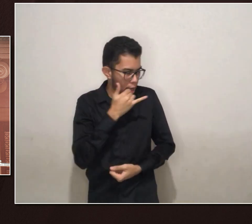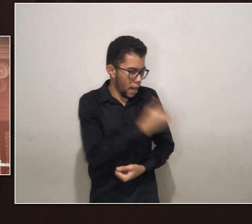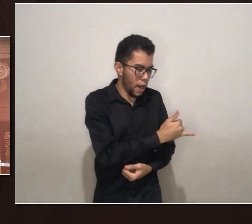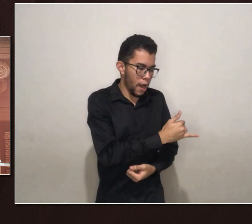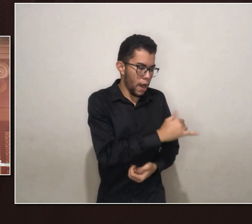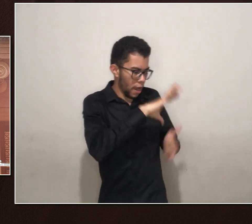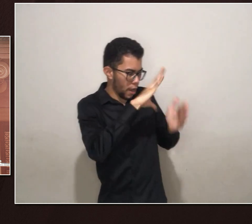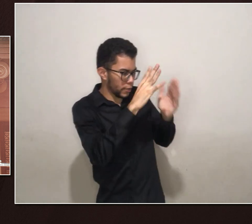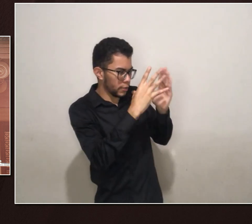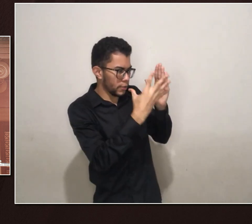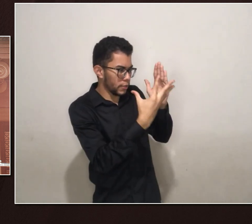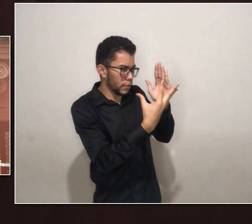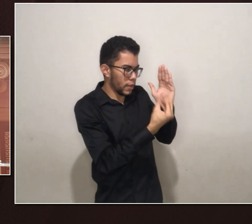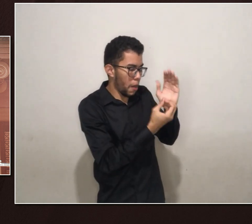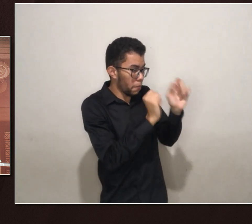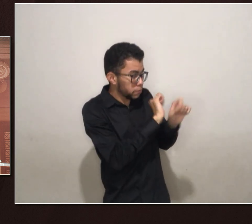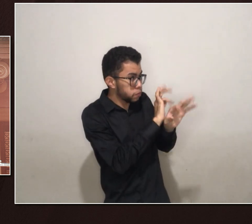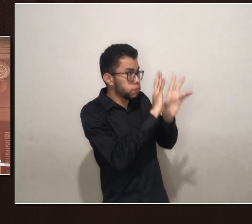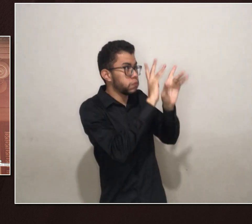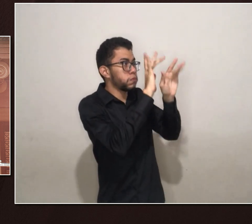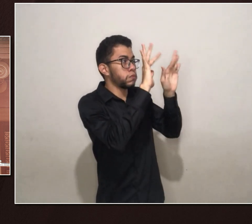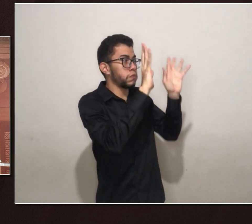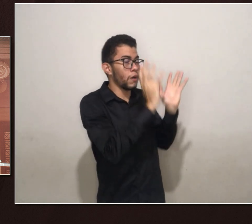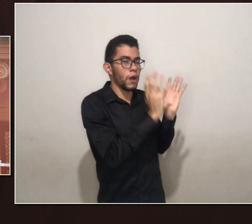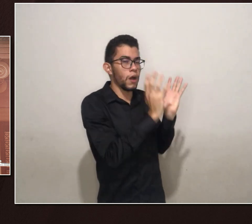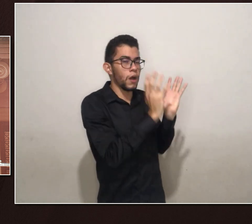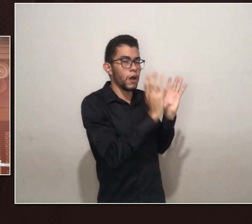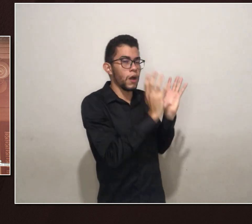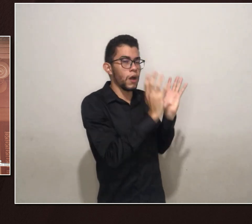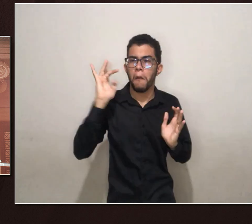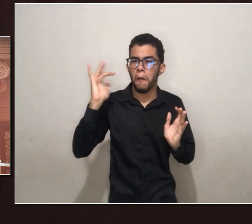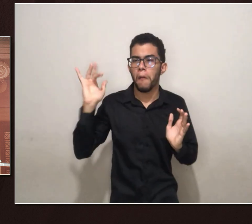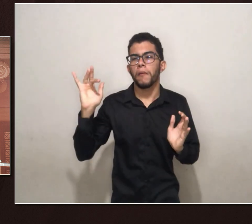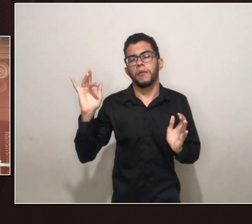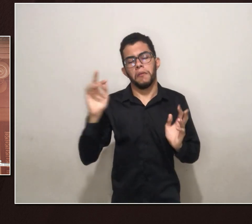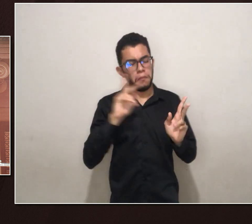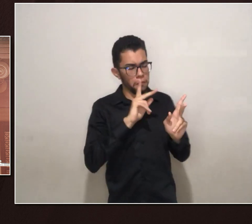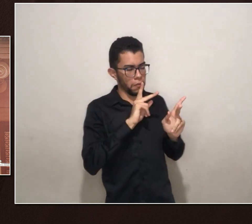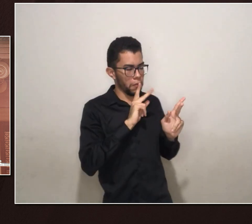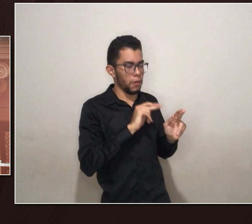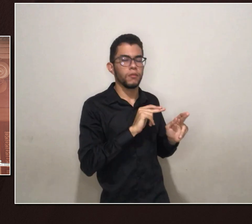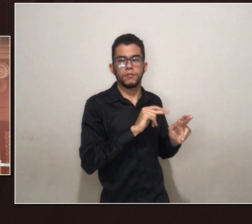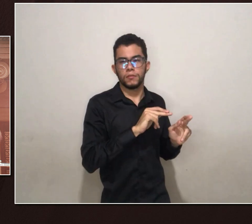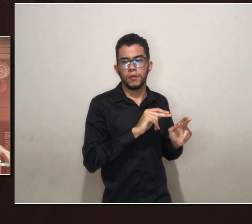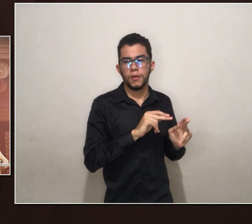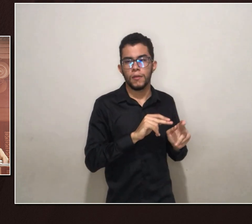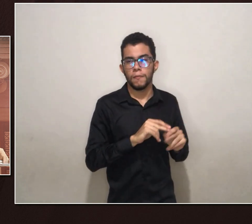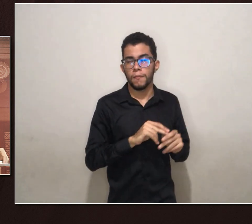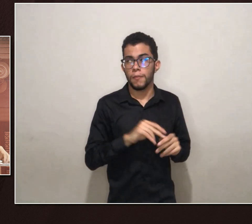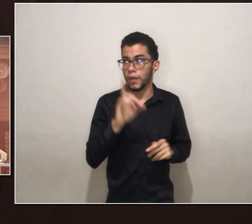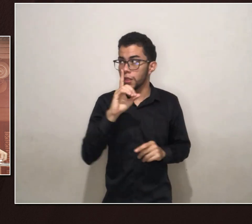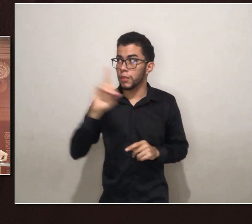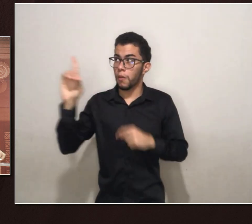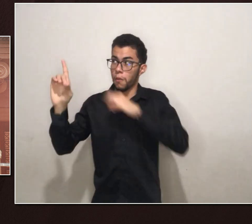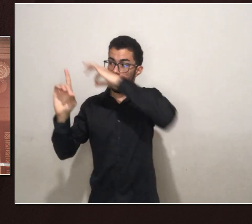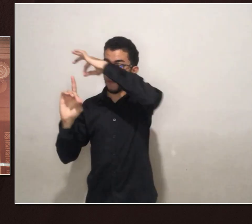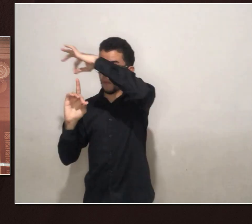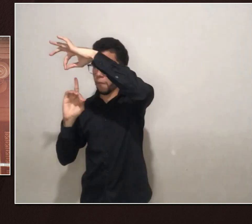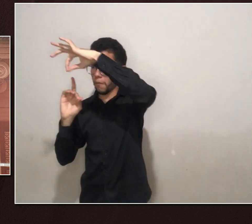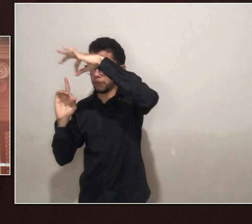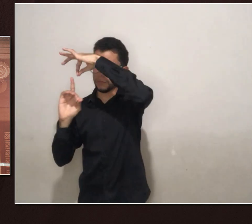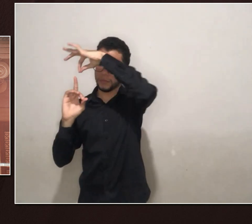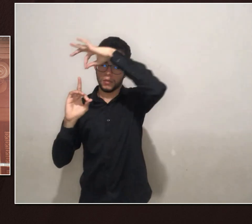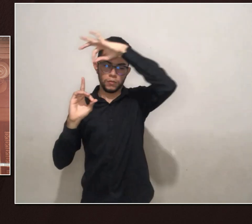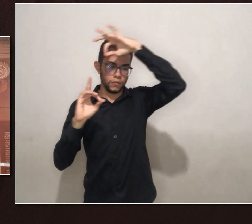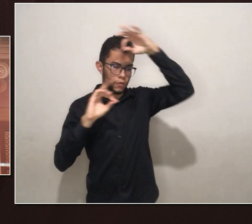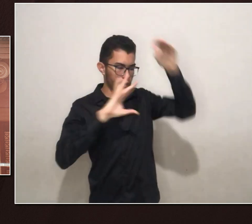esse fogo representa a própria santidade de Deus, não é fogo estranho, não é fogo artificial. Esse fogo